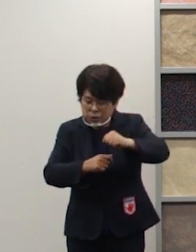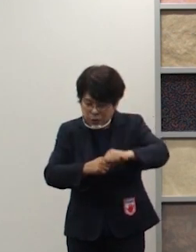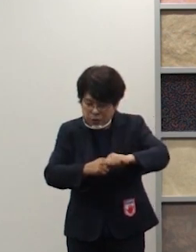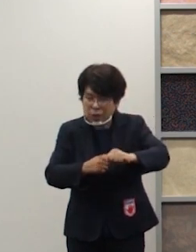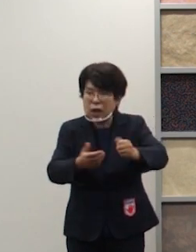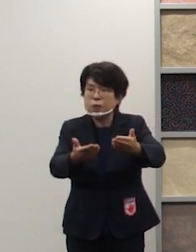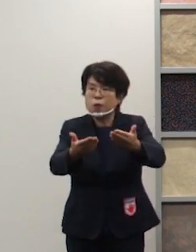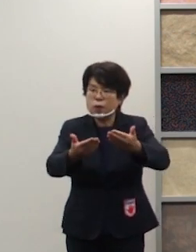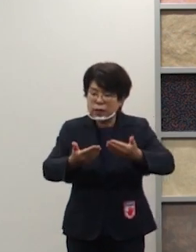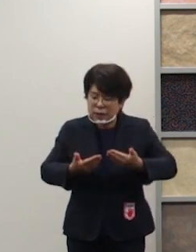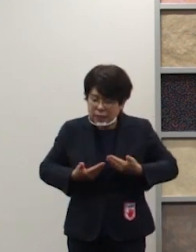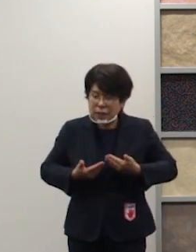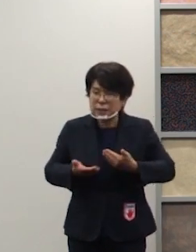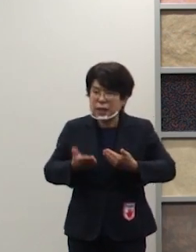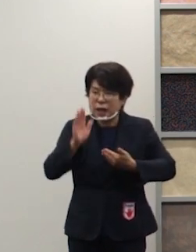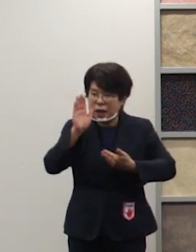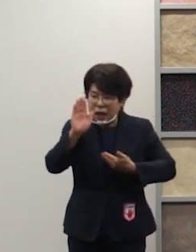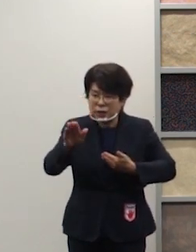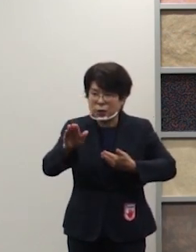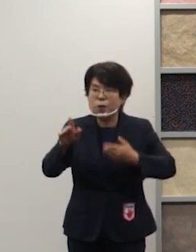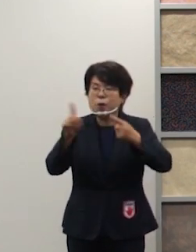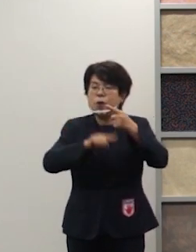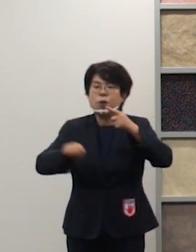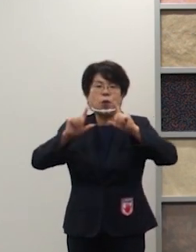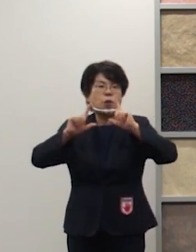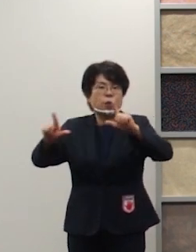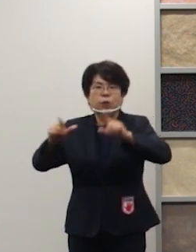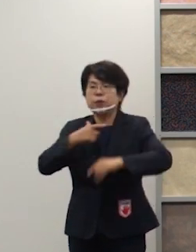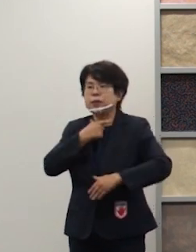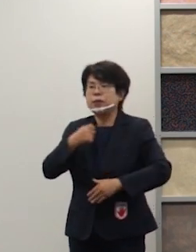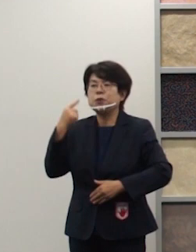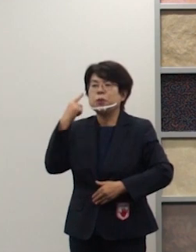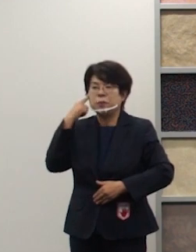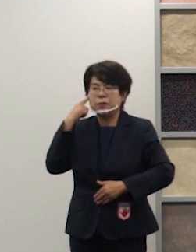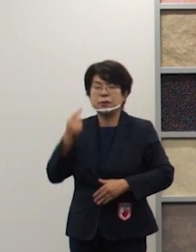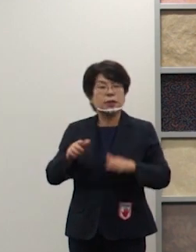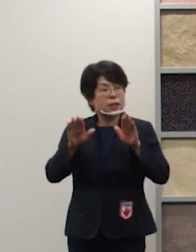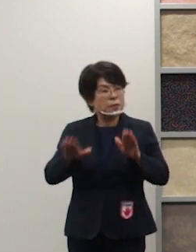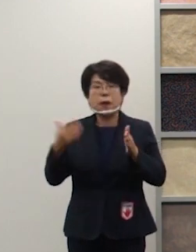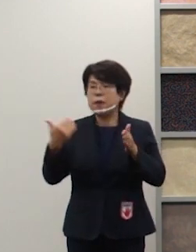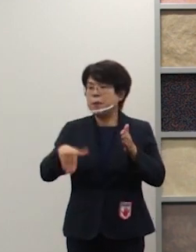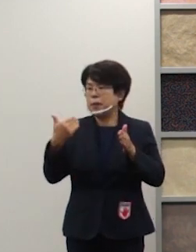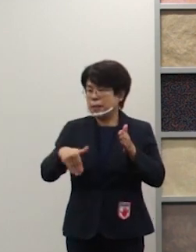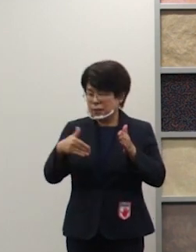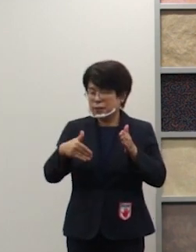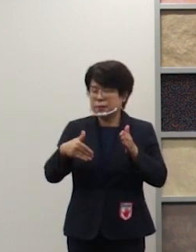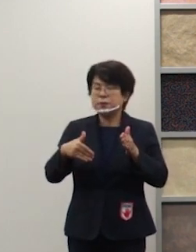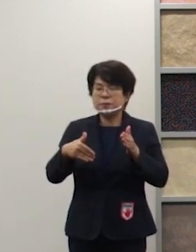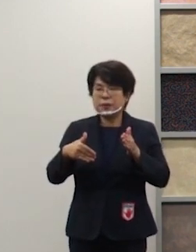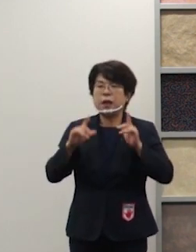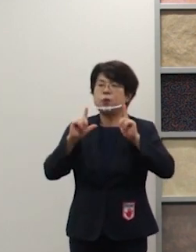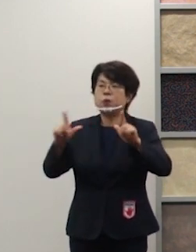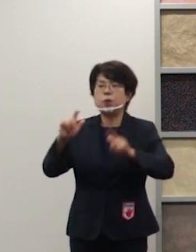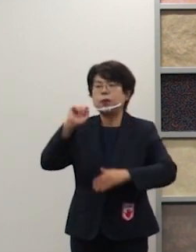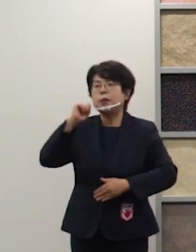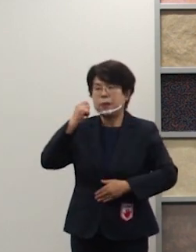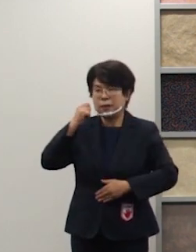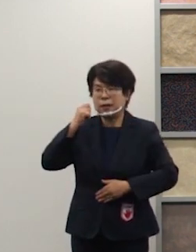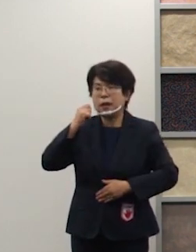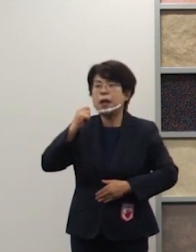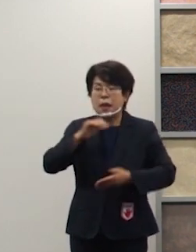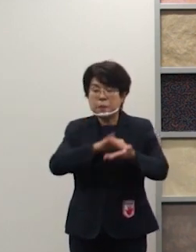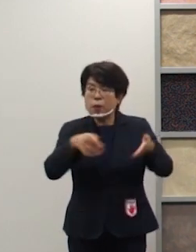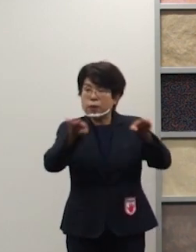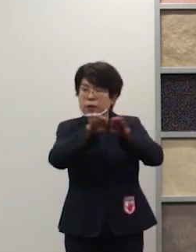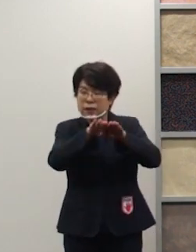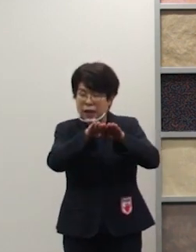ところで公表していきたいと思いますが、現時点でまだなんですか。 はい、はい、 現時点ではそのまだなので、これ了解いただき